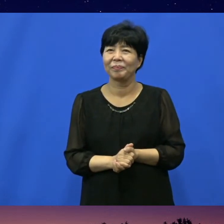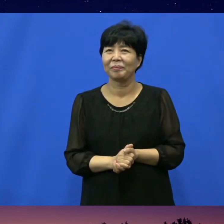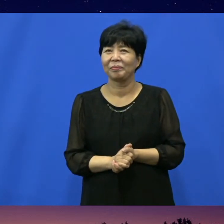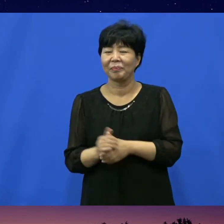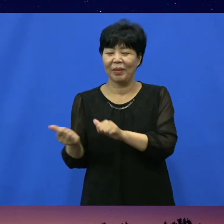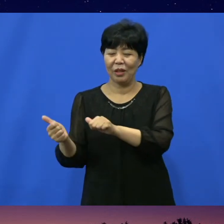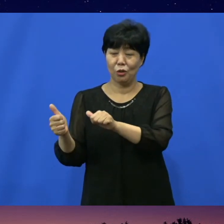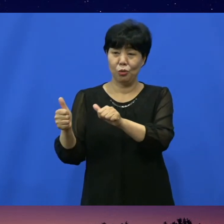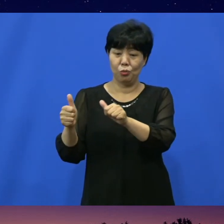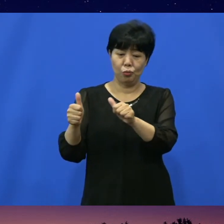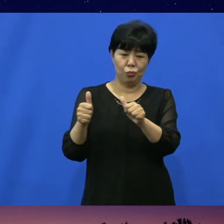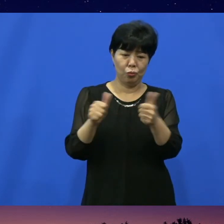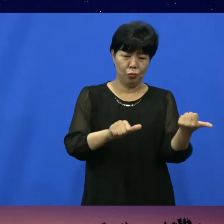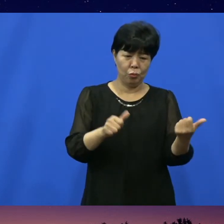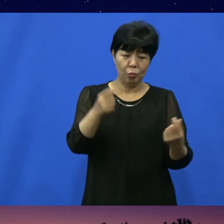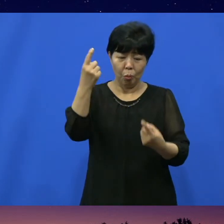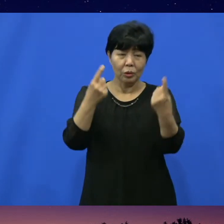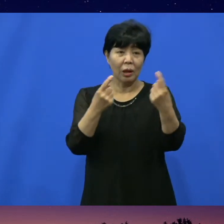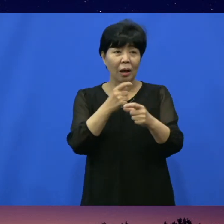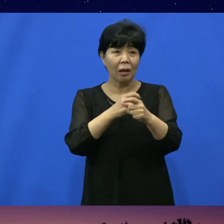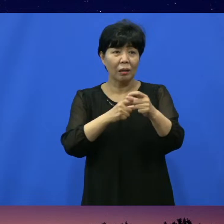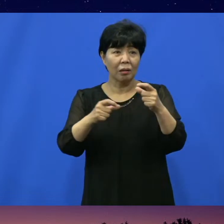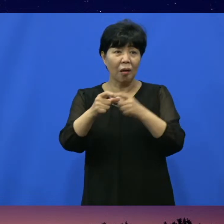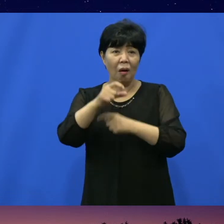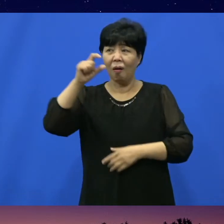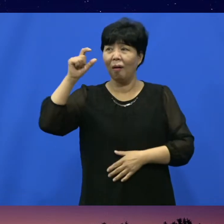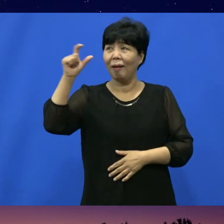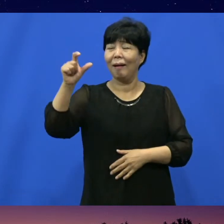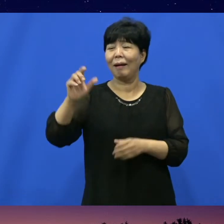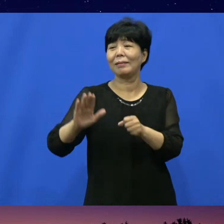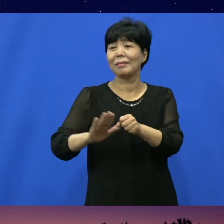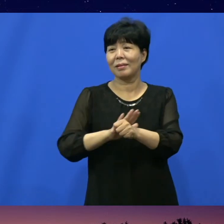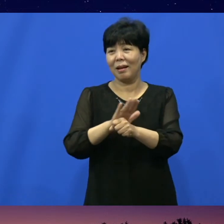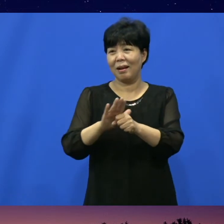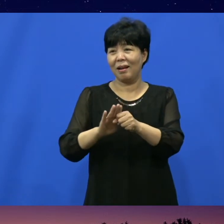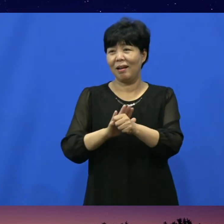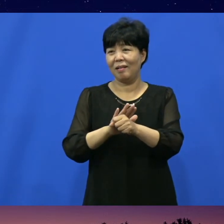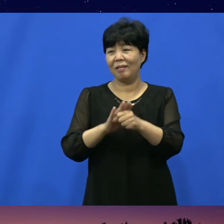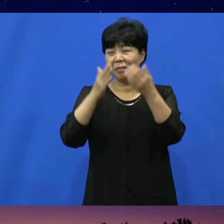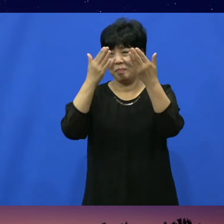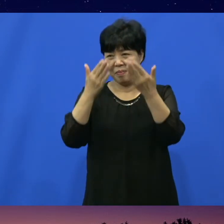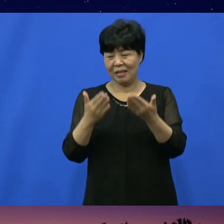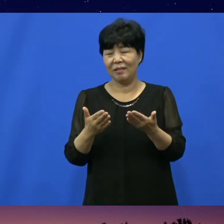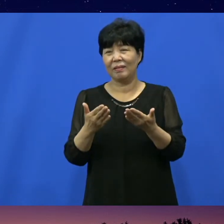죽음보다 더 무서운 사랑이 나에게 임하니까 내 생명을 바치는 거죠.